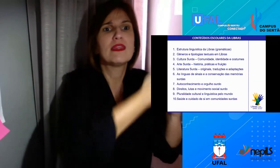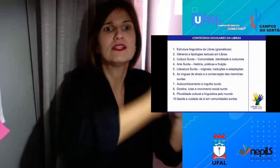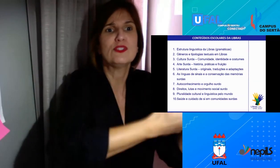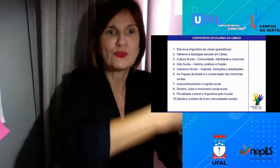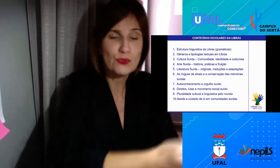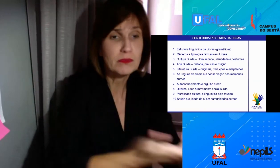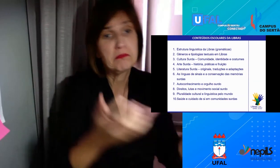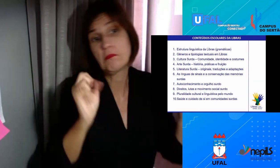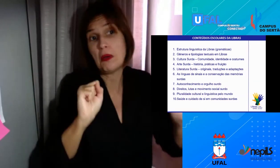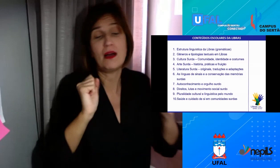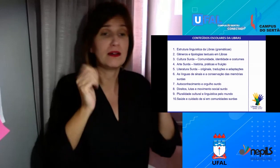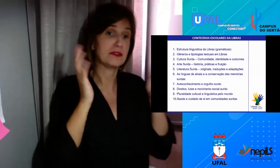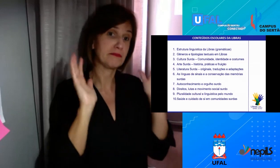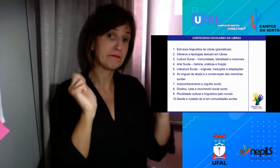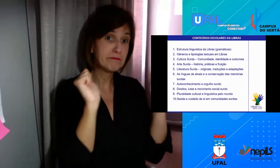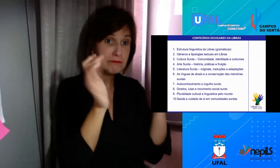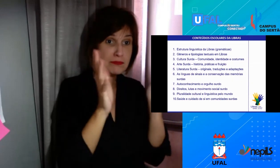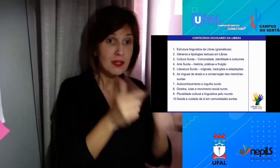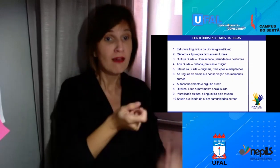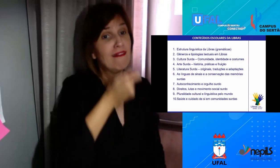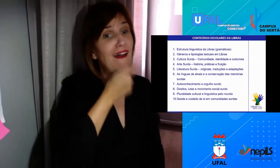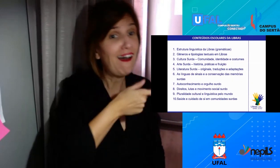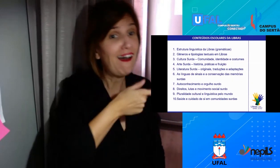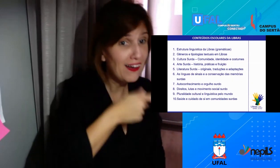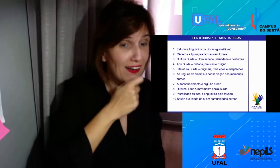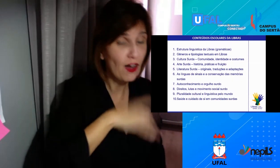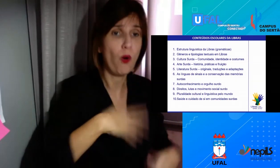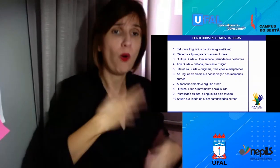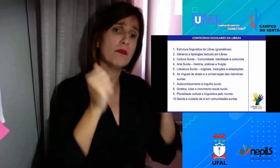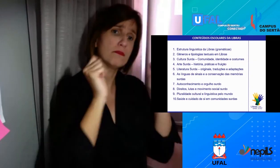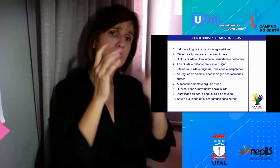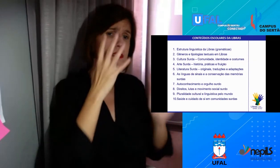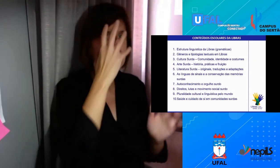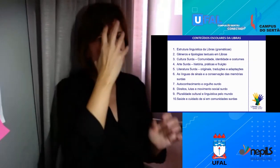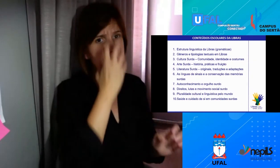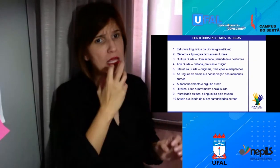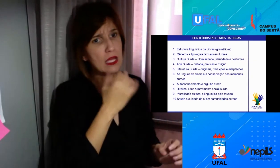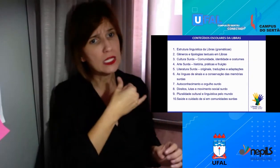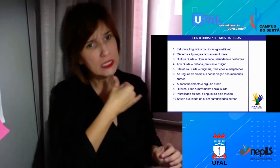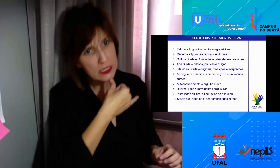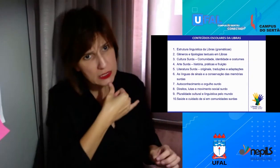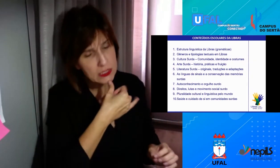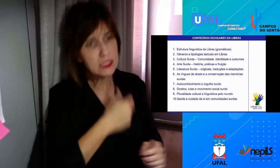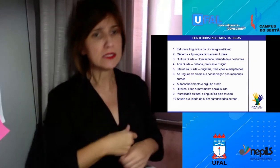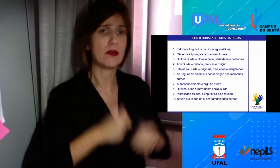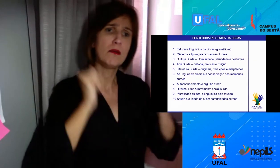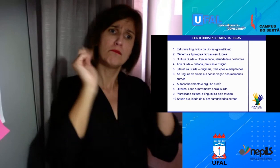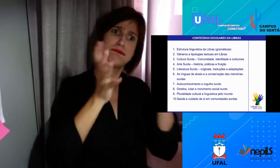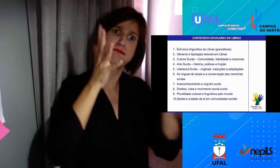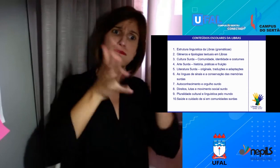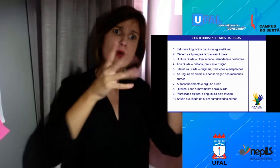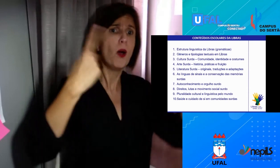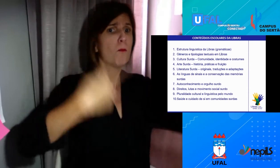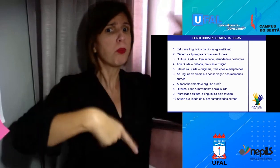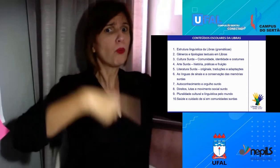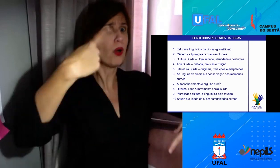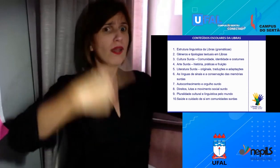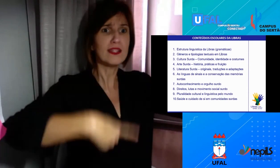Também a apresentação de textos, de materiais, de histórias sinalizadas, de histórias de humor,